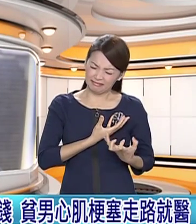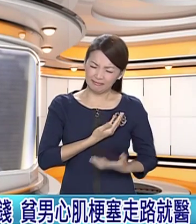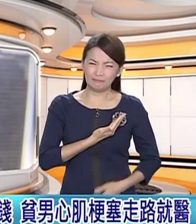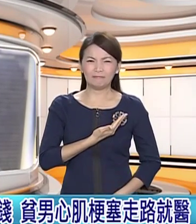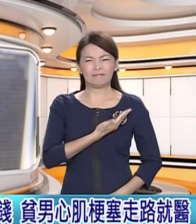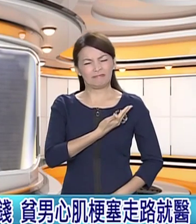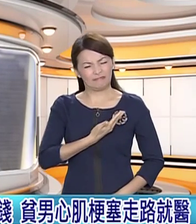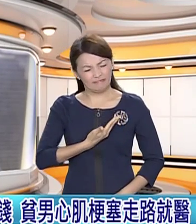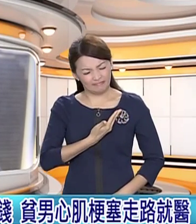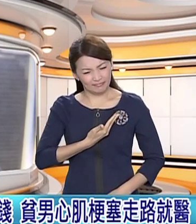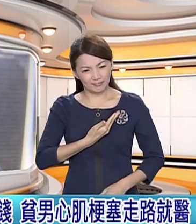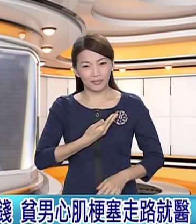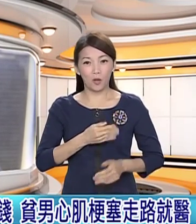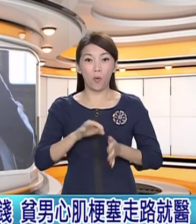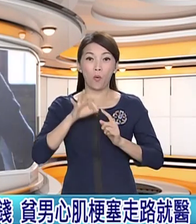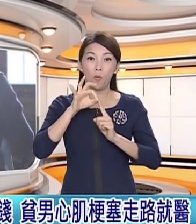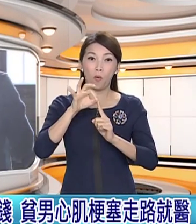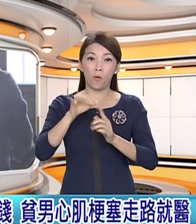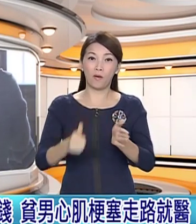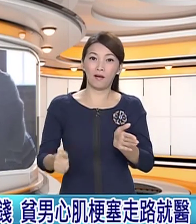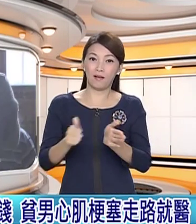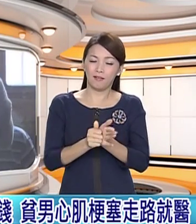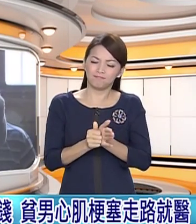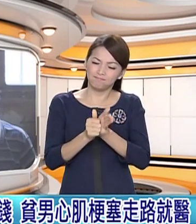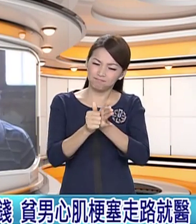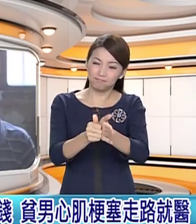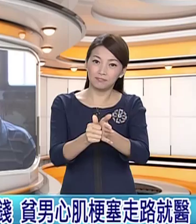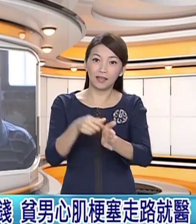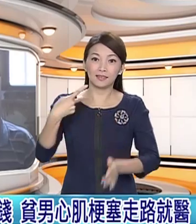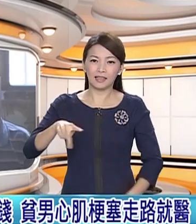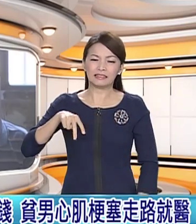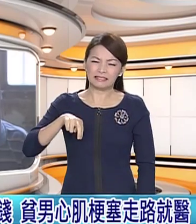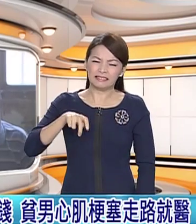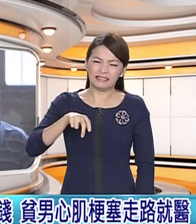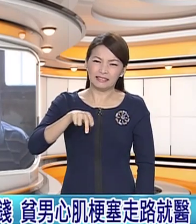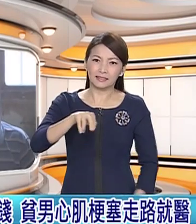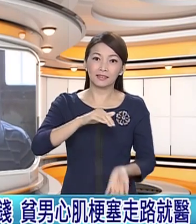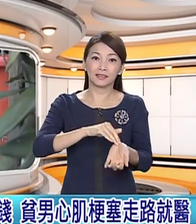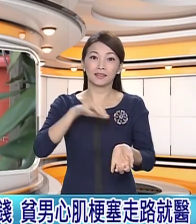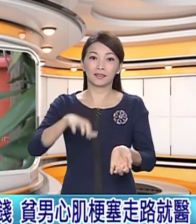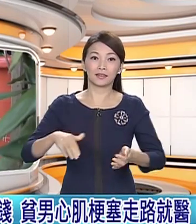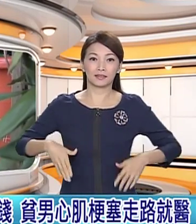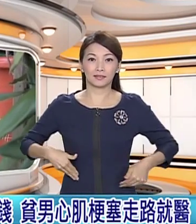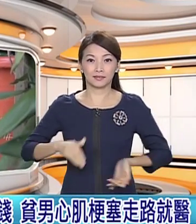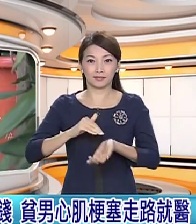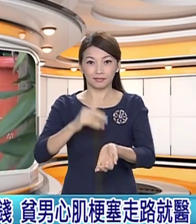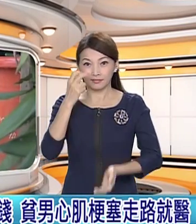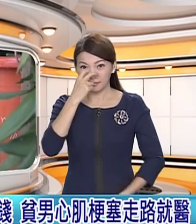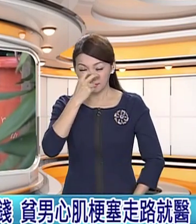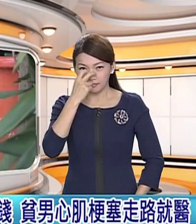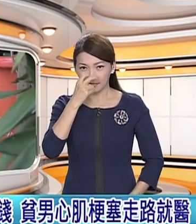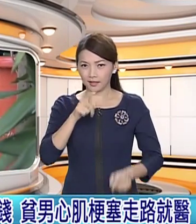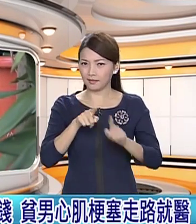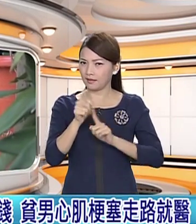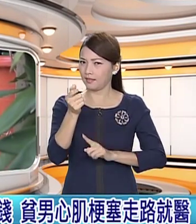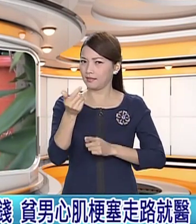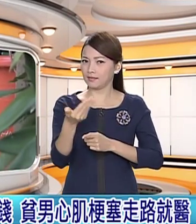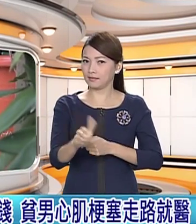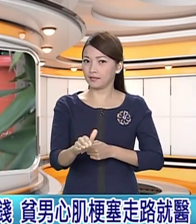车，只好忍着疼痛搭公车又走路才到医院去挂急诊，差一点丧